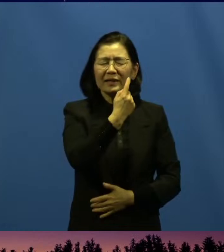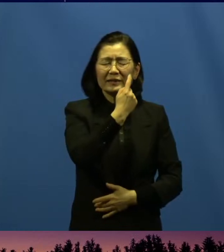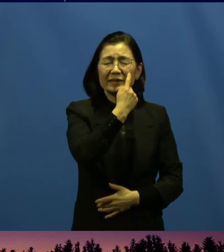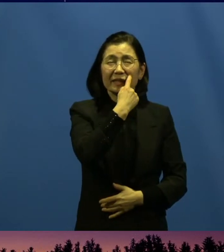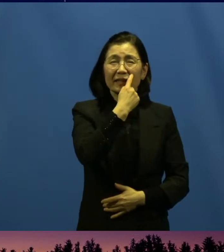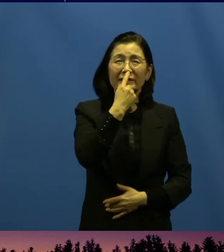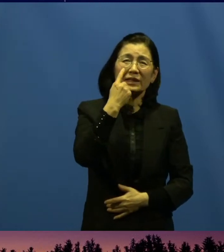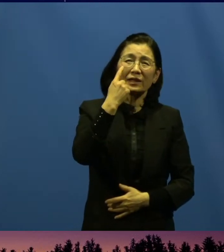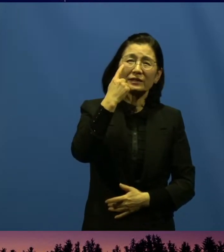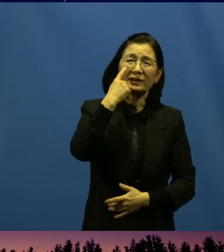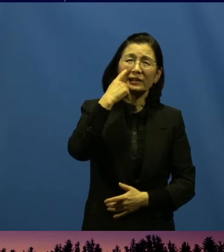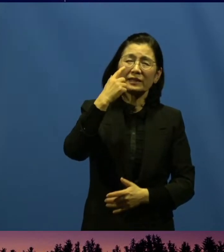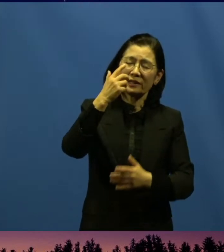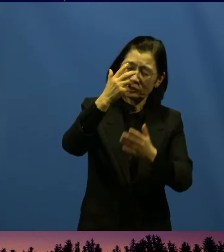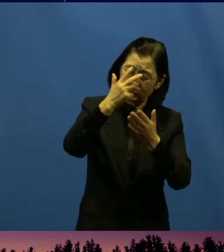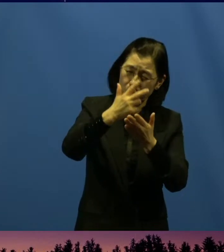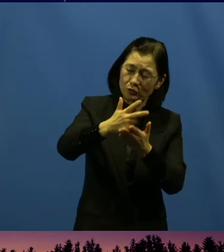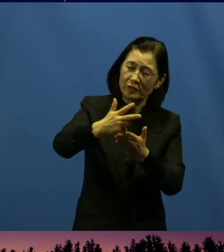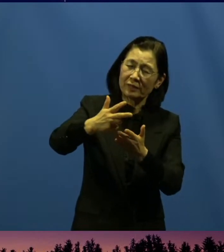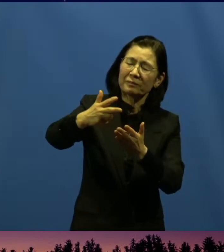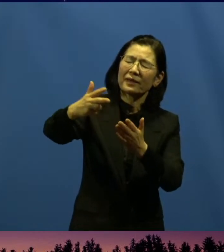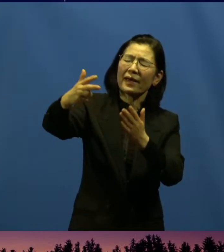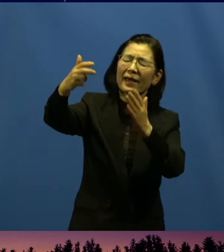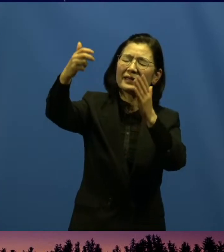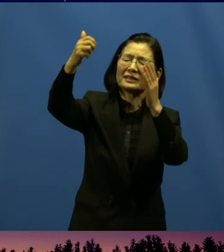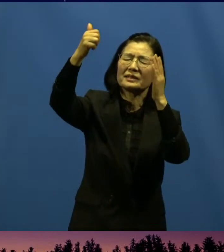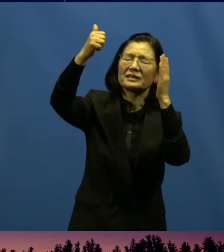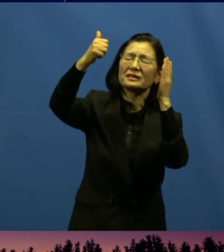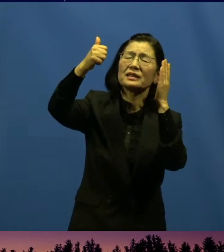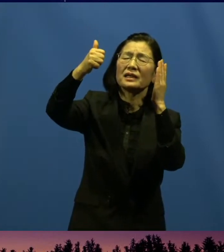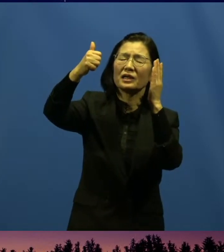모든 시선을 주님께